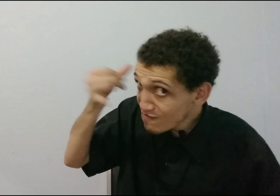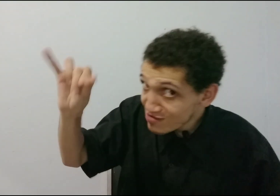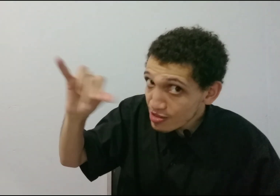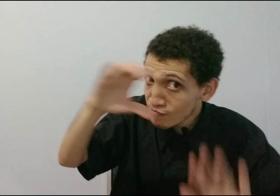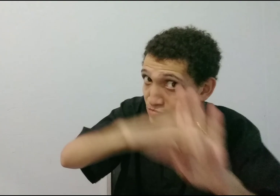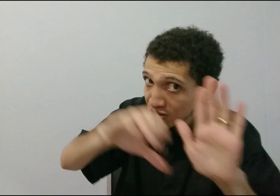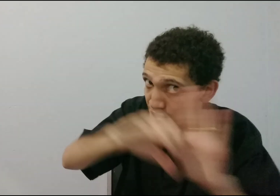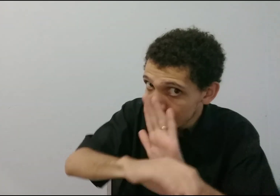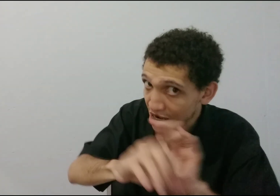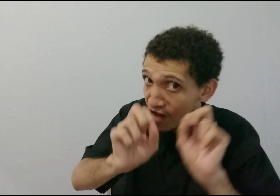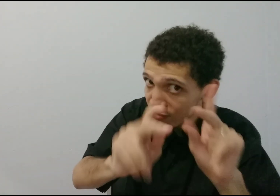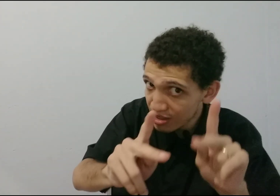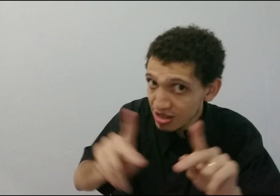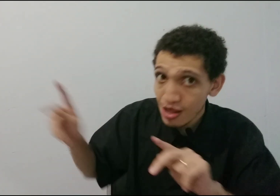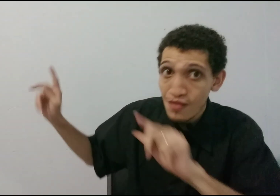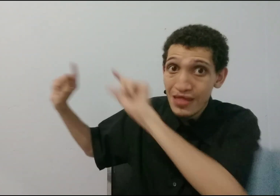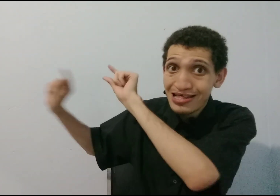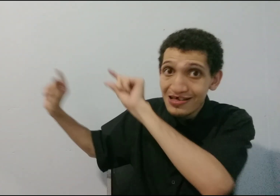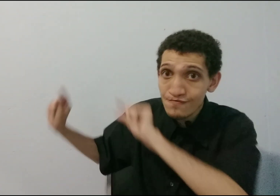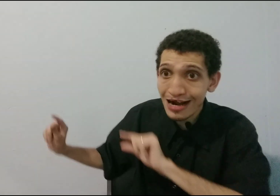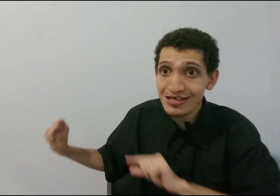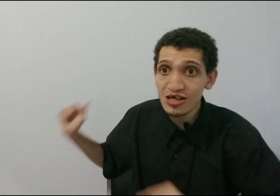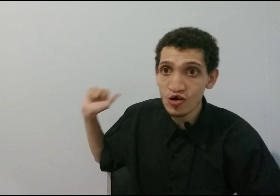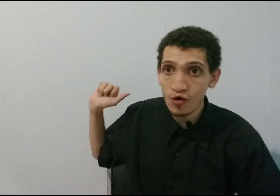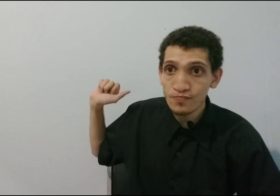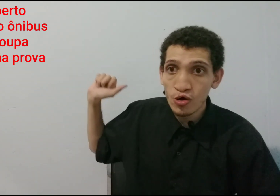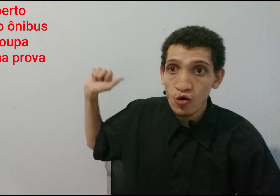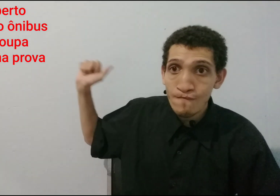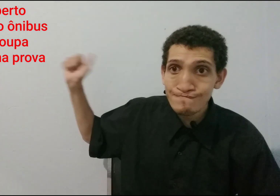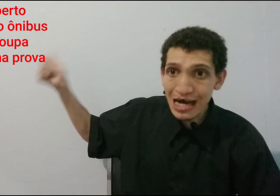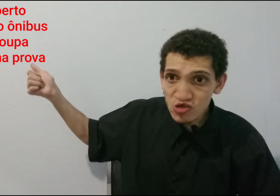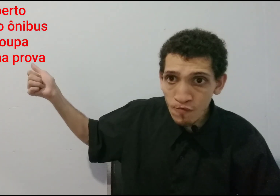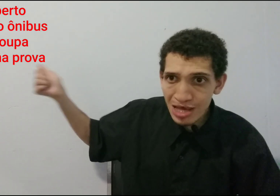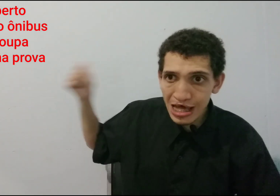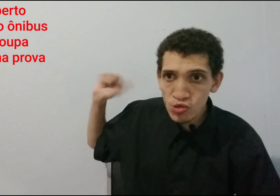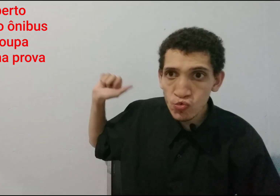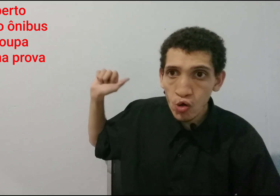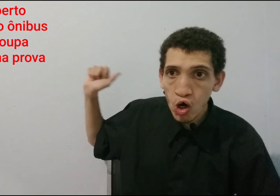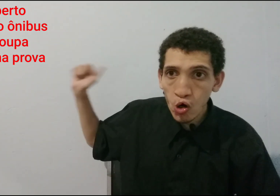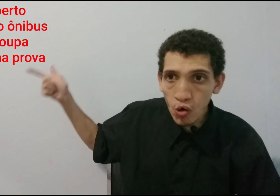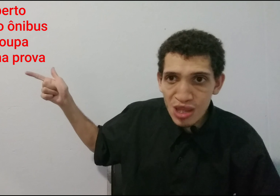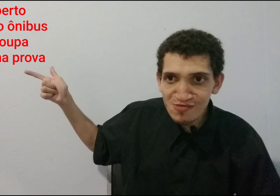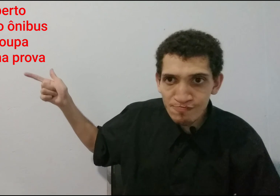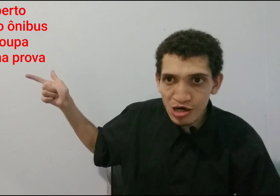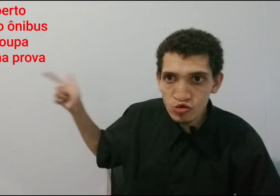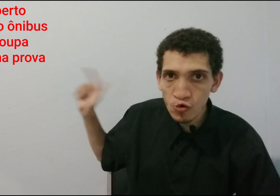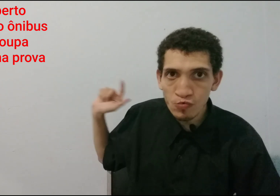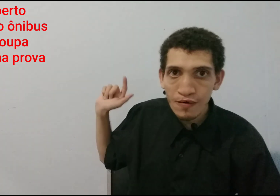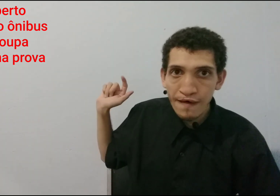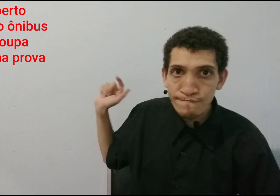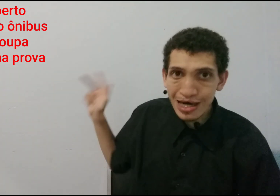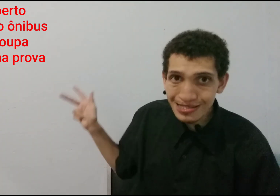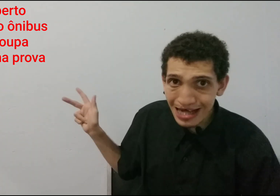evita condicionalizá-lo, ok? Nessas praias aí, ó. Passou perto, ônibus passou, passar